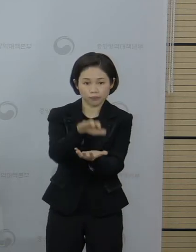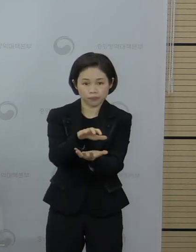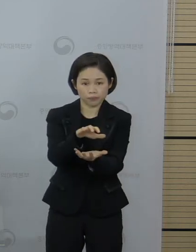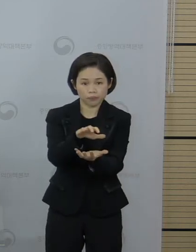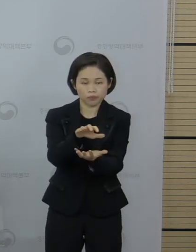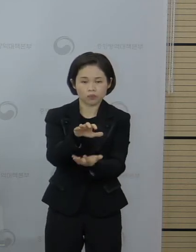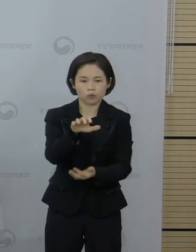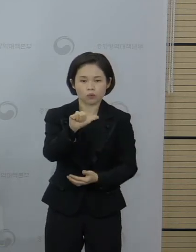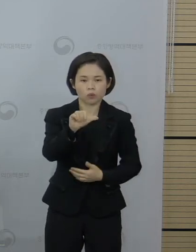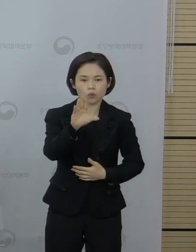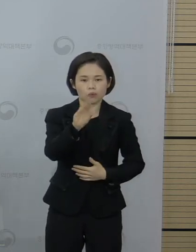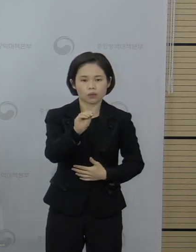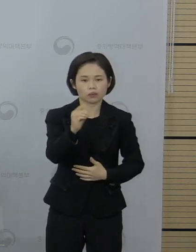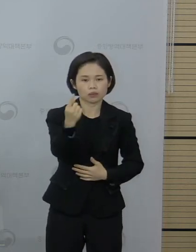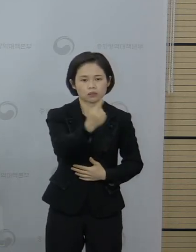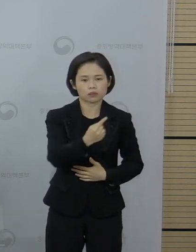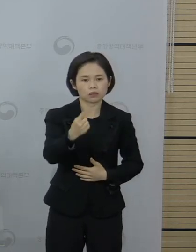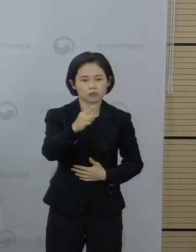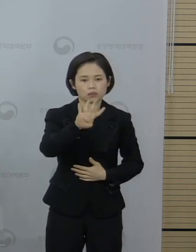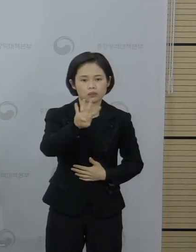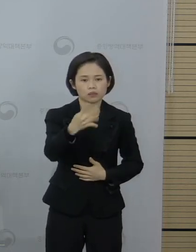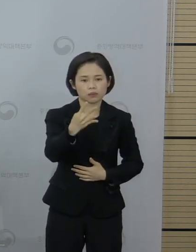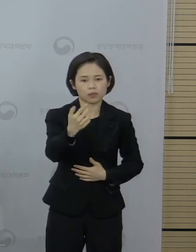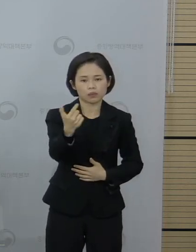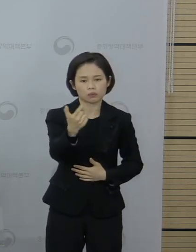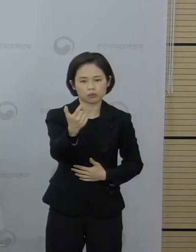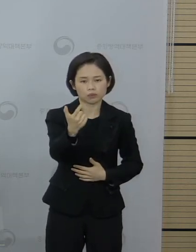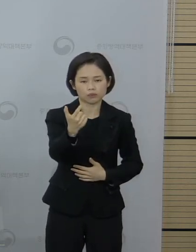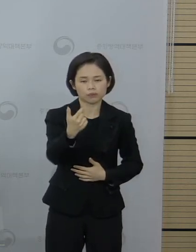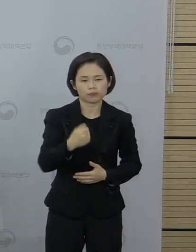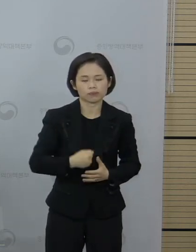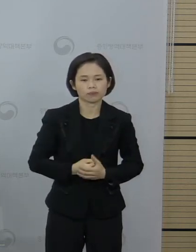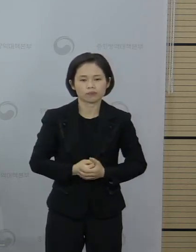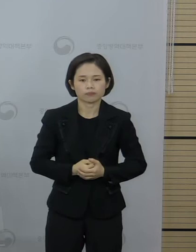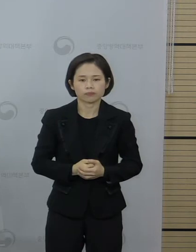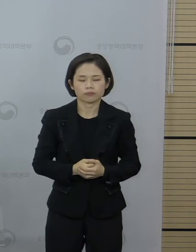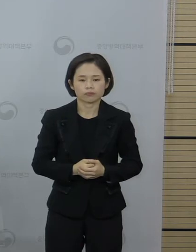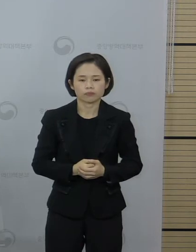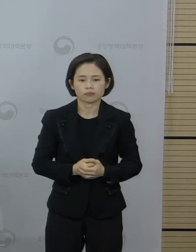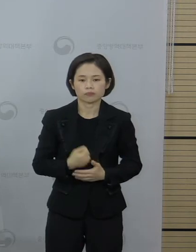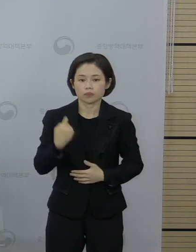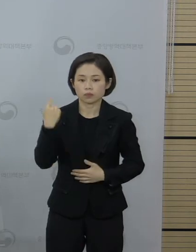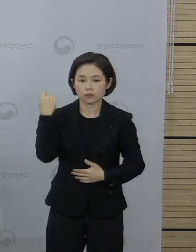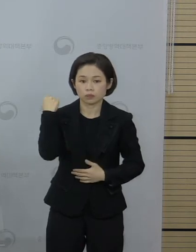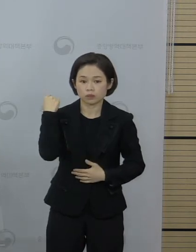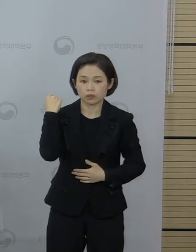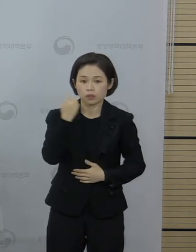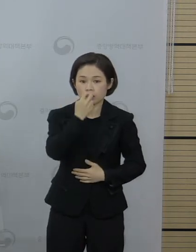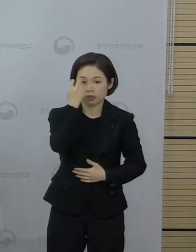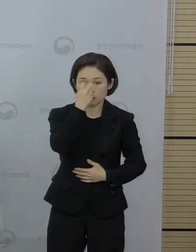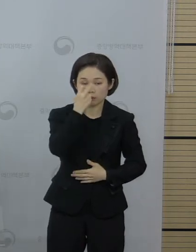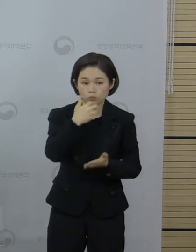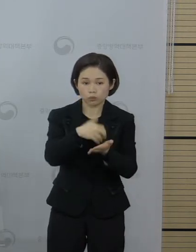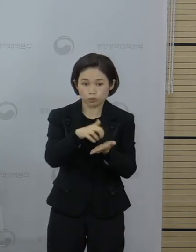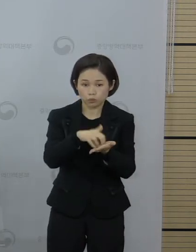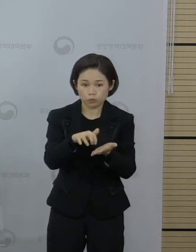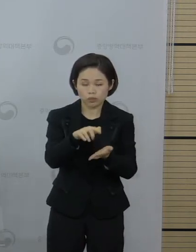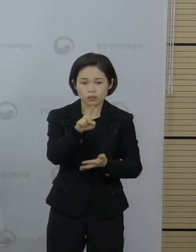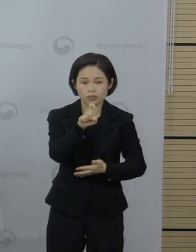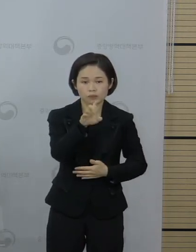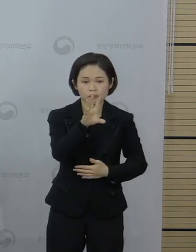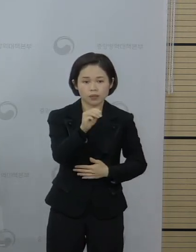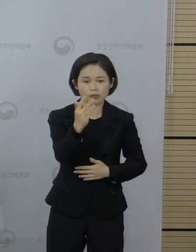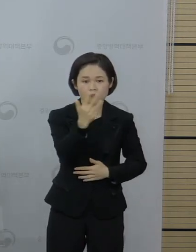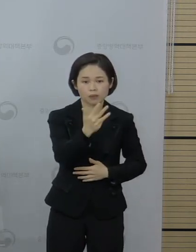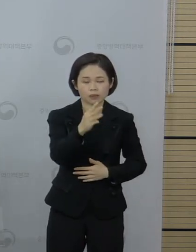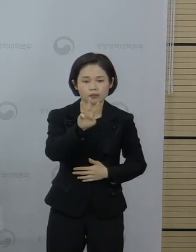확진자 수는 5만 1460명입니다. 어제 총 검사 건수는 10만